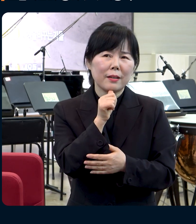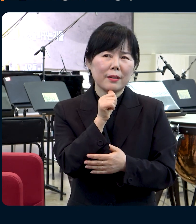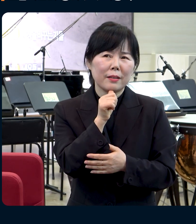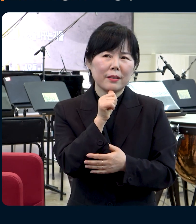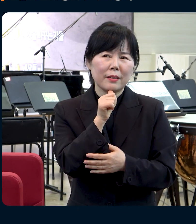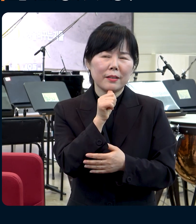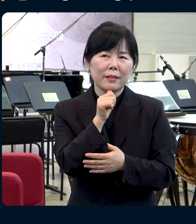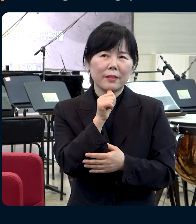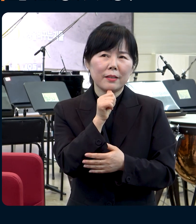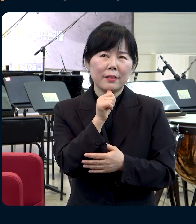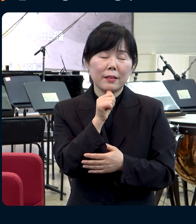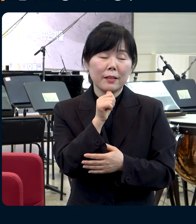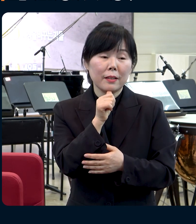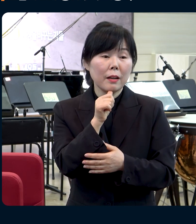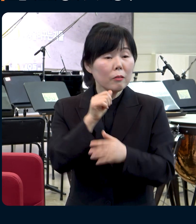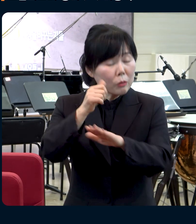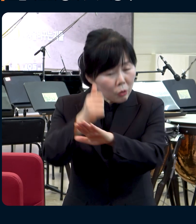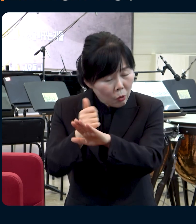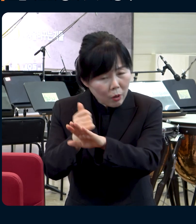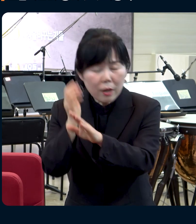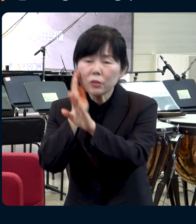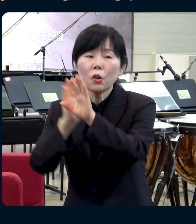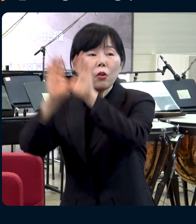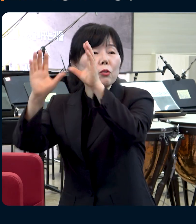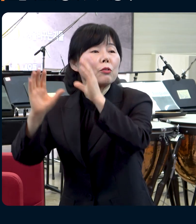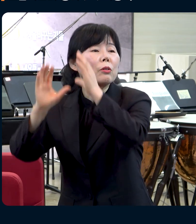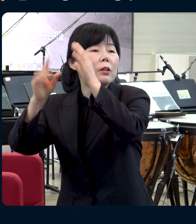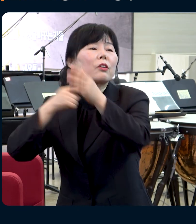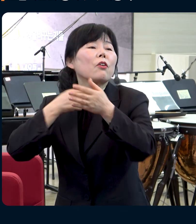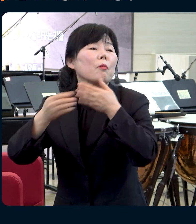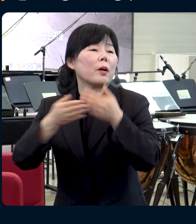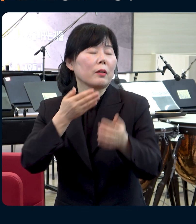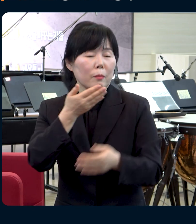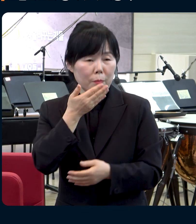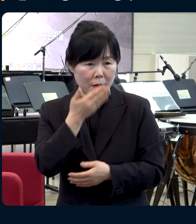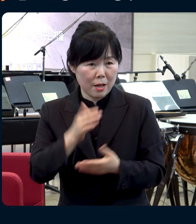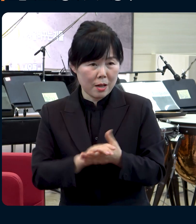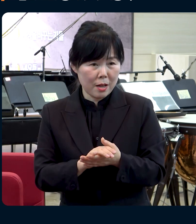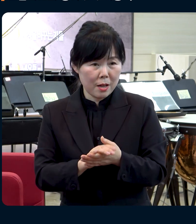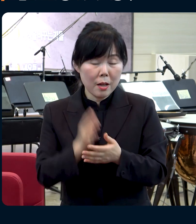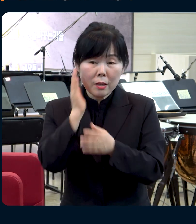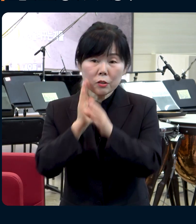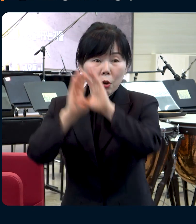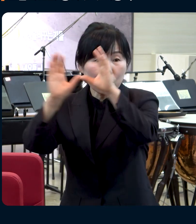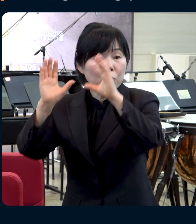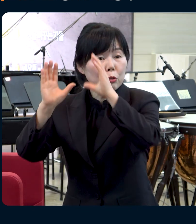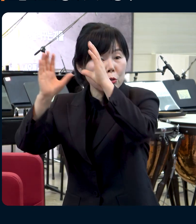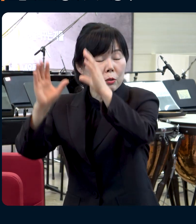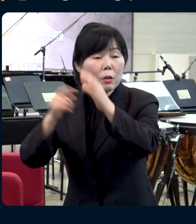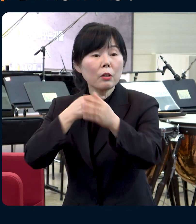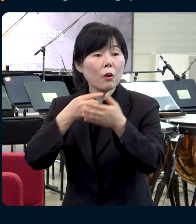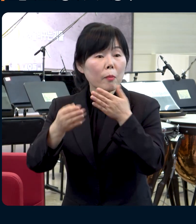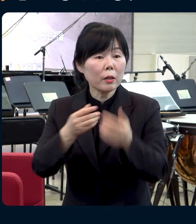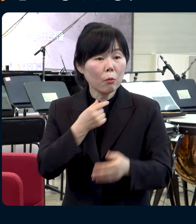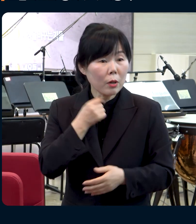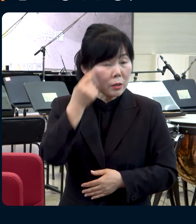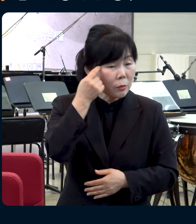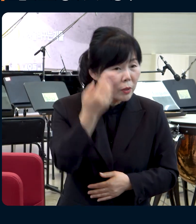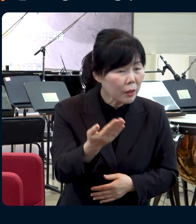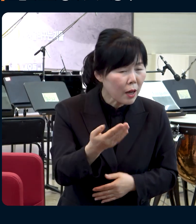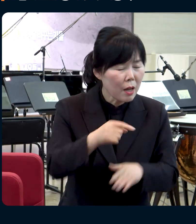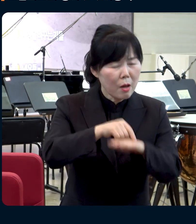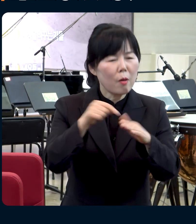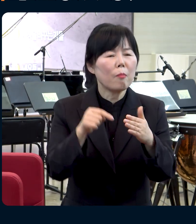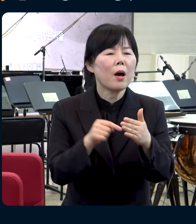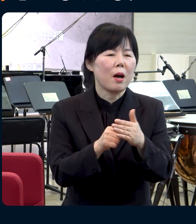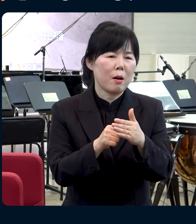heaven, 천국의 맛을 볼 수 있는 거예요. 여러분, 천국의 맛을 보기 원하세요? 어떻게 하면 된다고요? 가난해지는